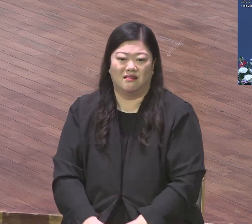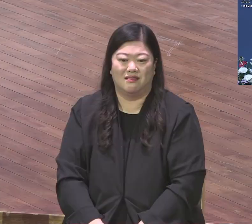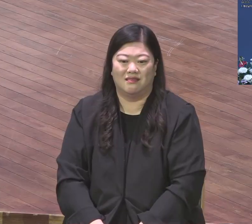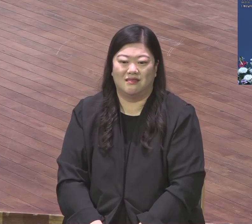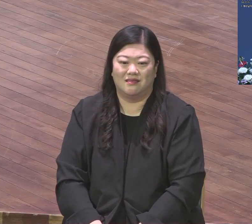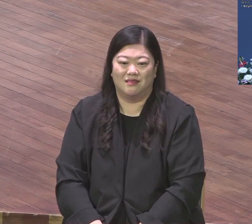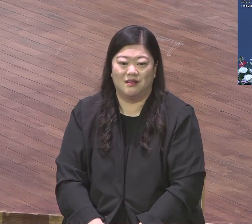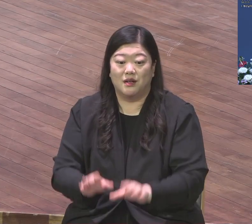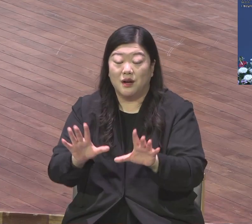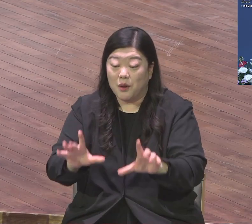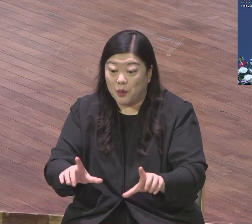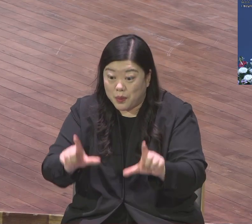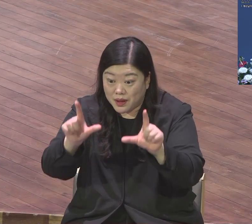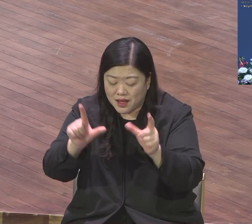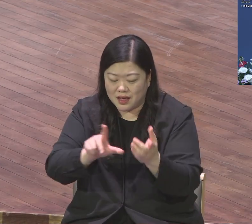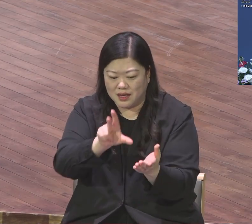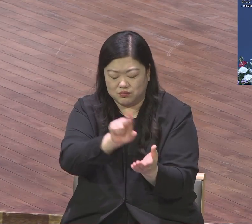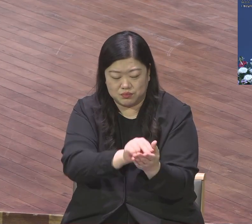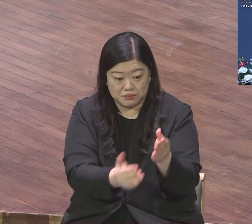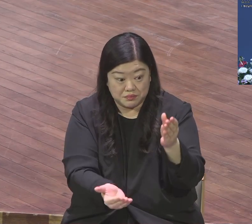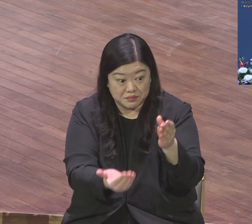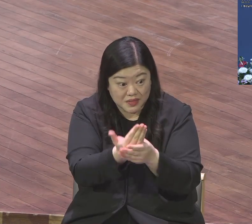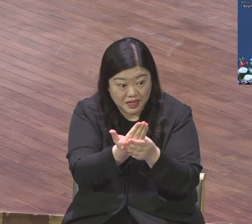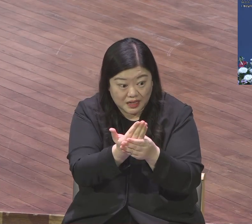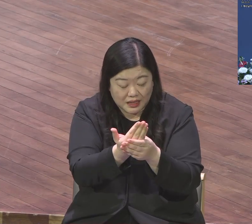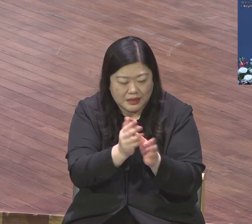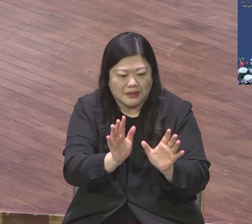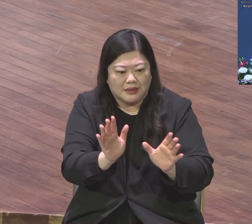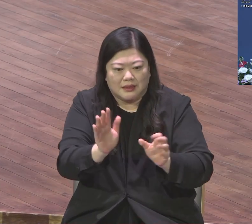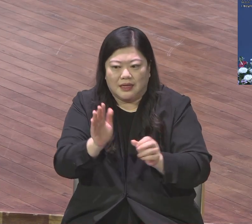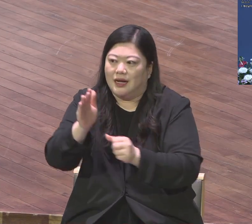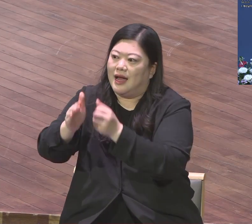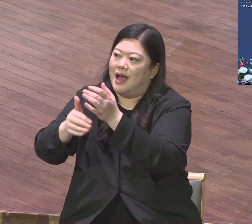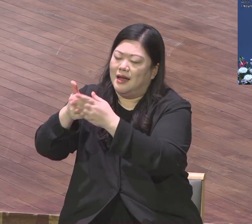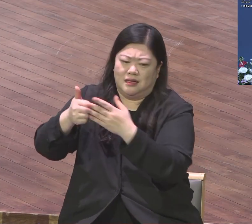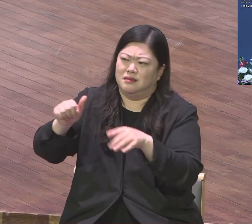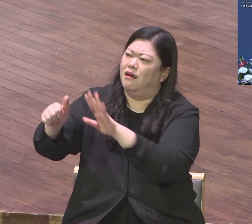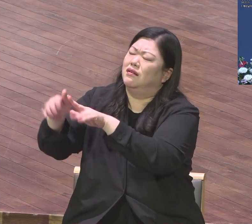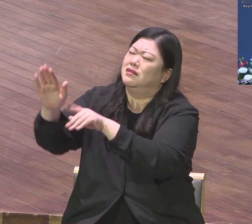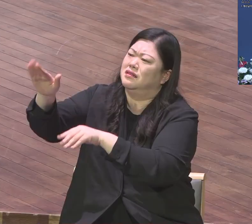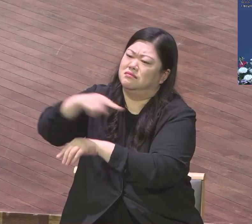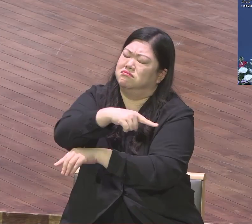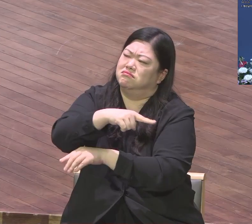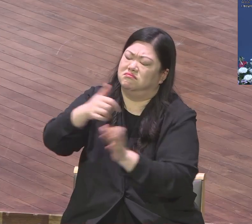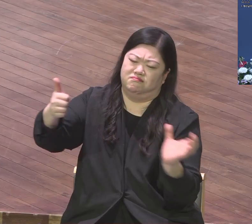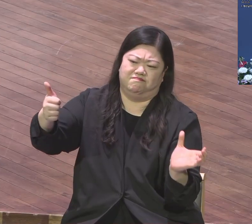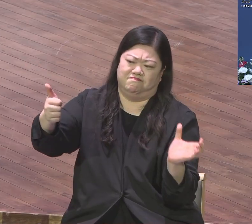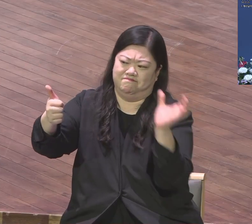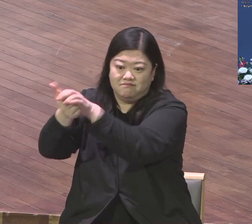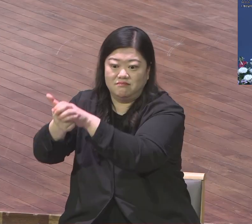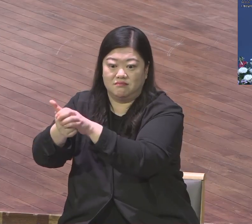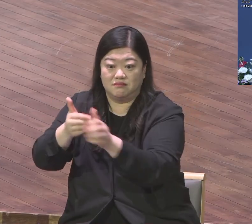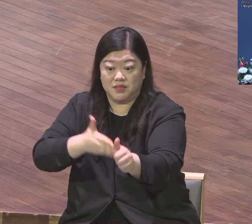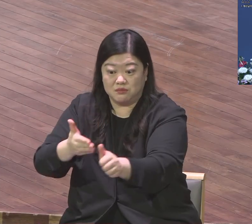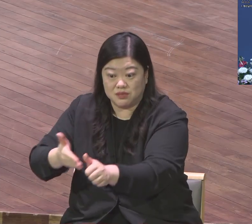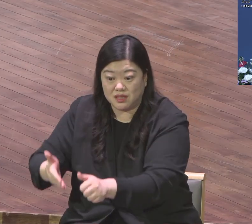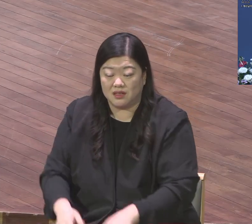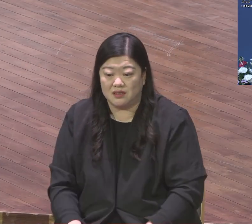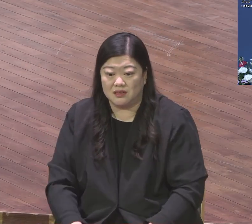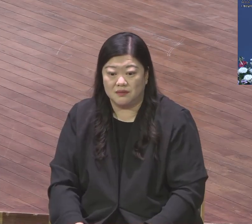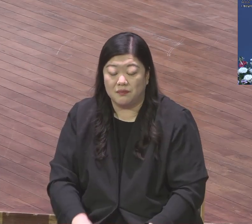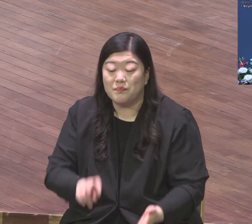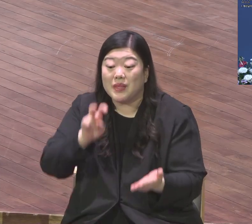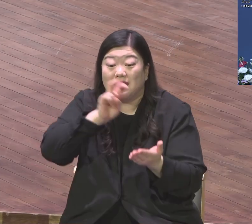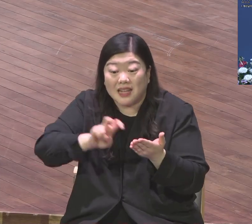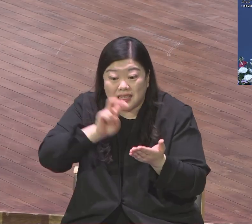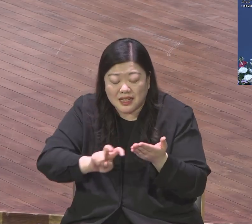새해는 문제 앞에서 여러분 하나님께 맡기시기 바랍니다. 내 영혼 평안해,